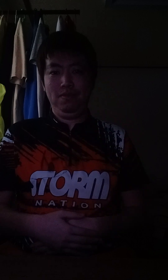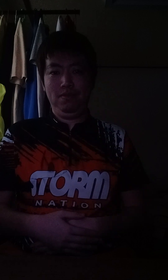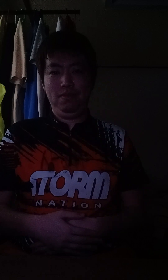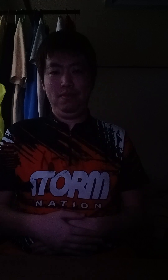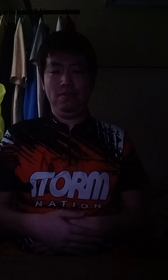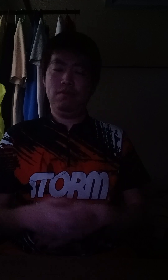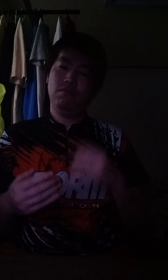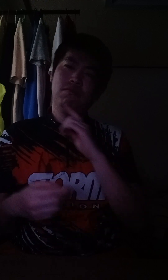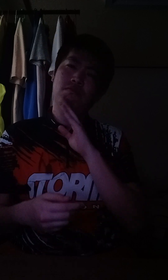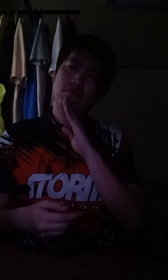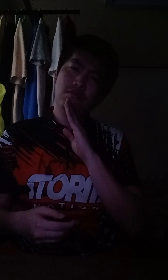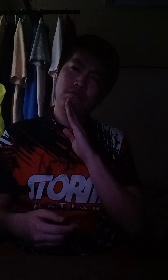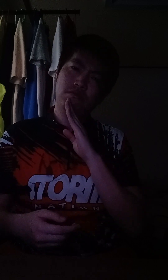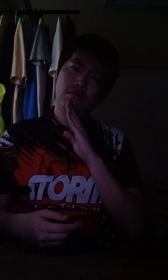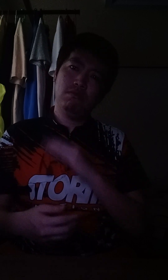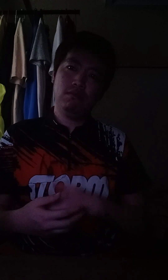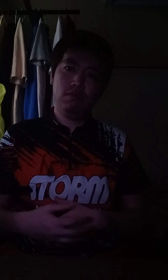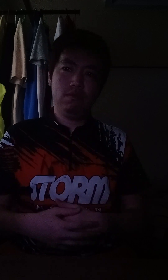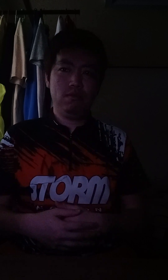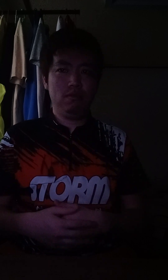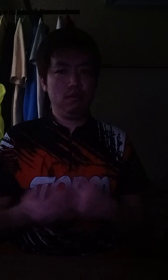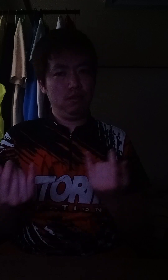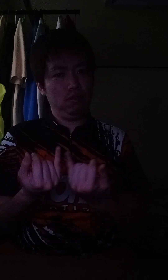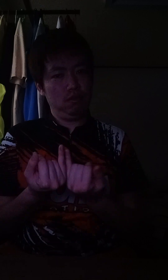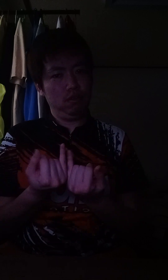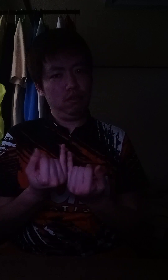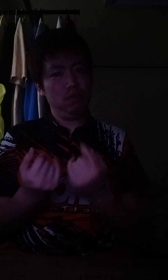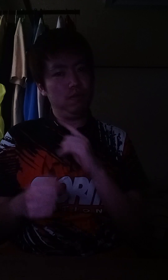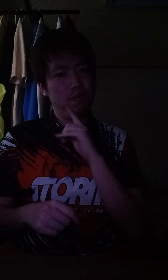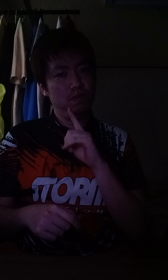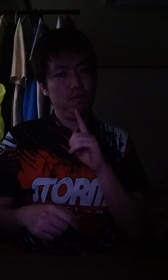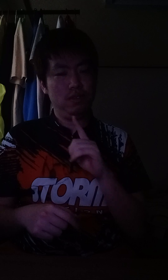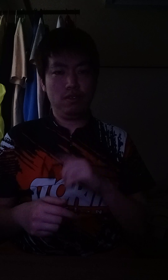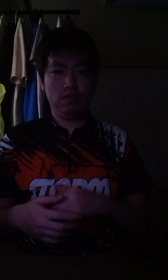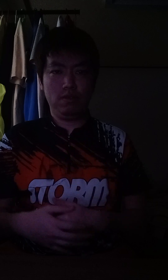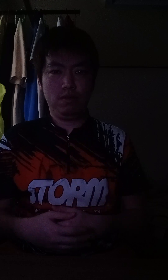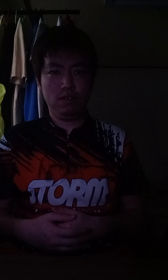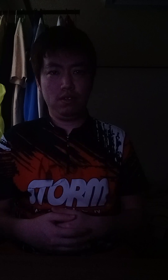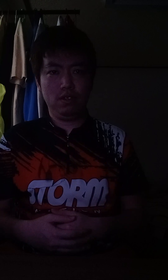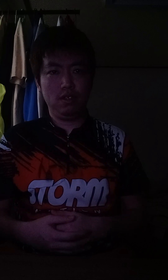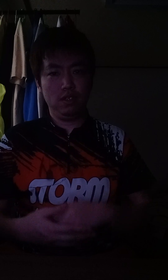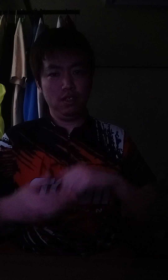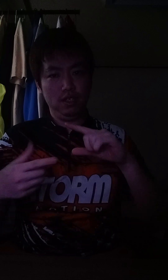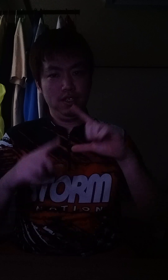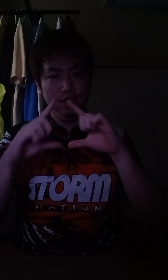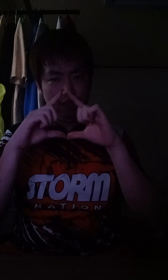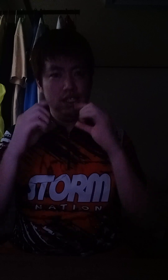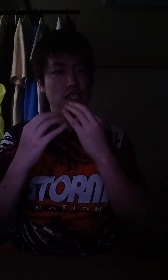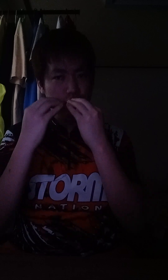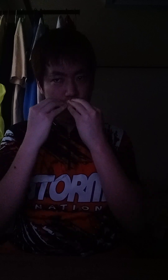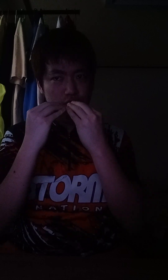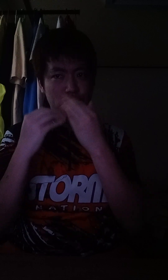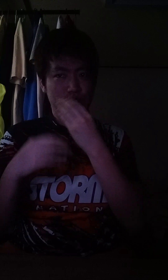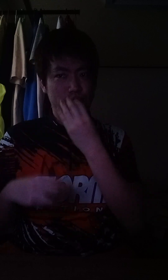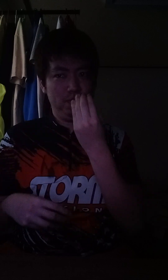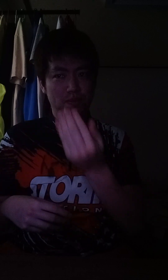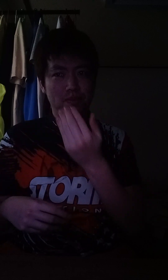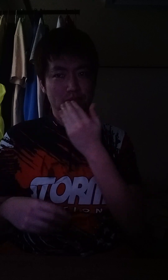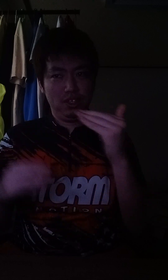이제 뭐하지? 이제 뭐하지? 뭐 하고 싶은데? 스케치.